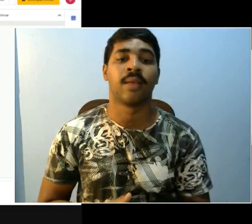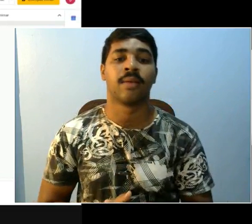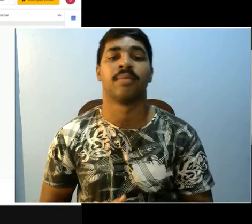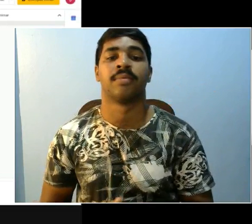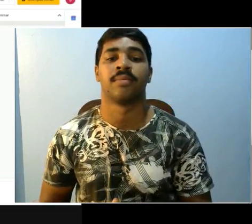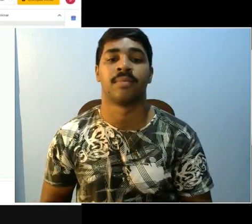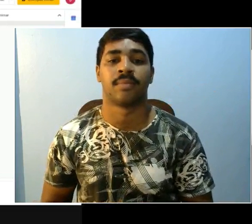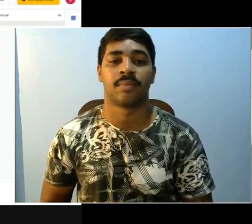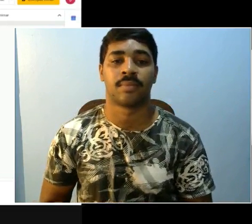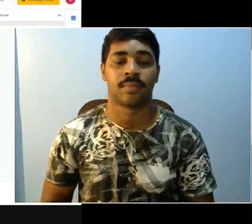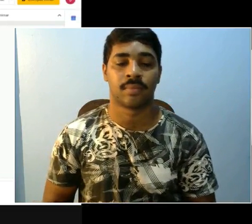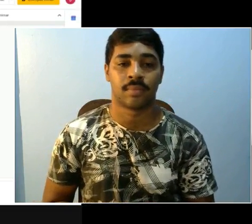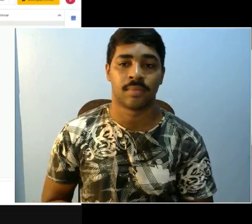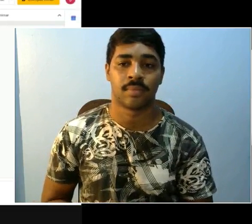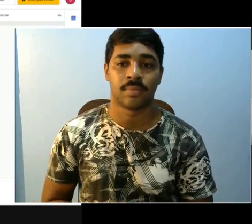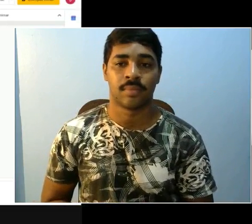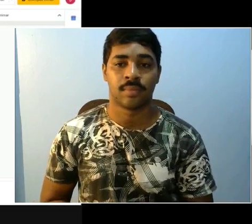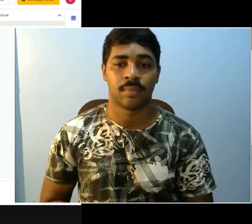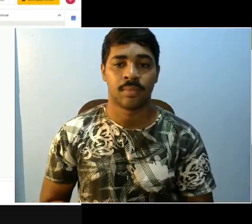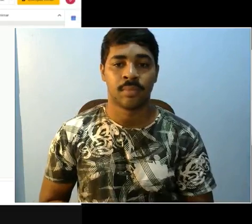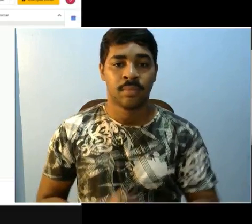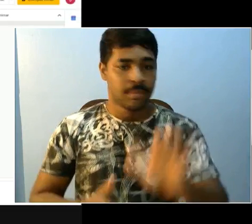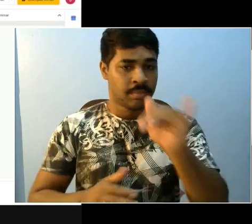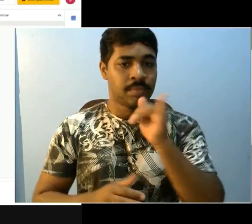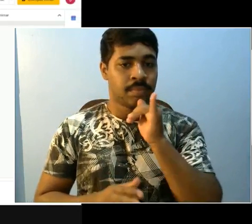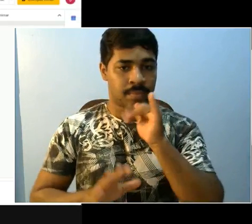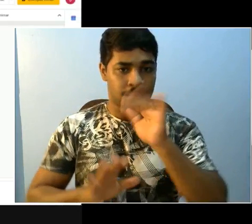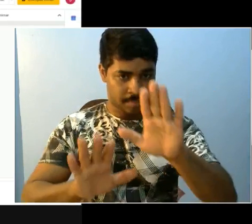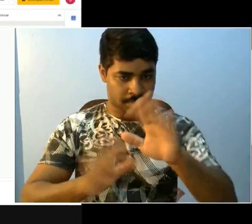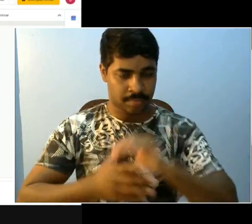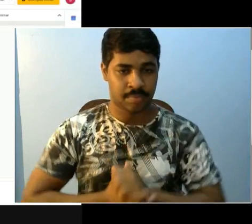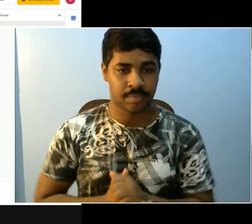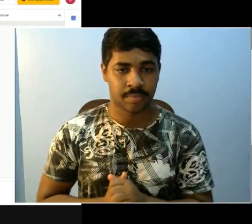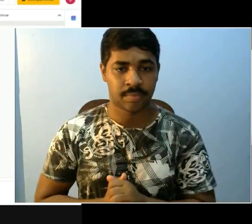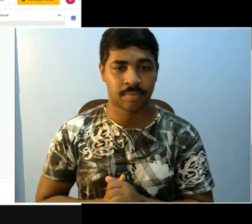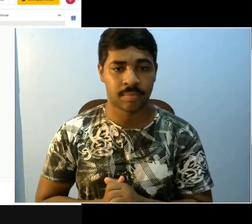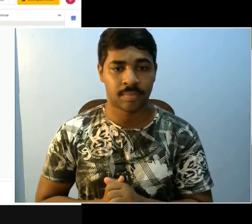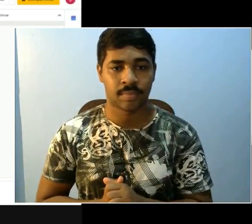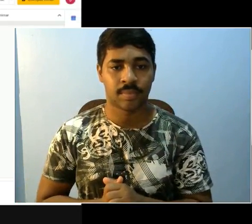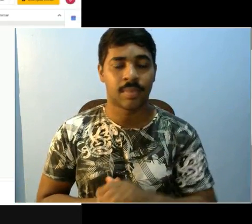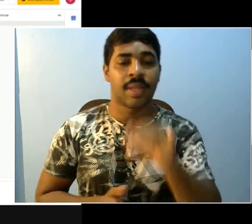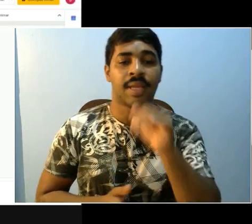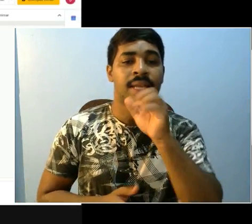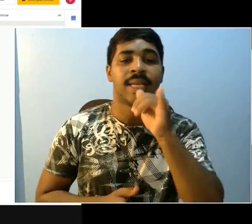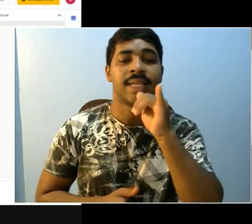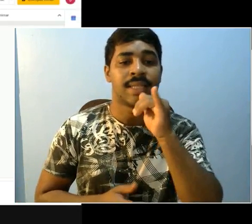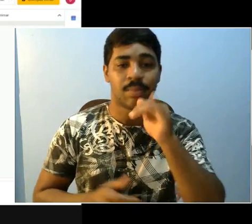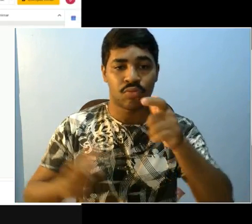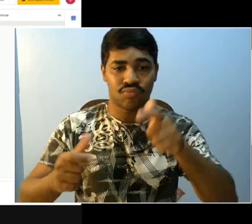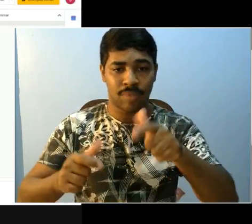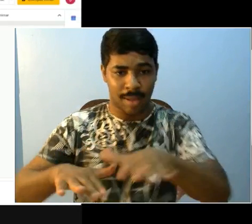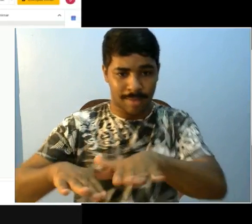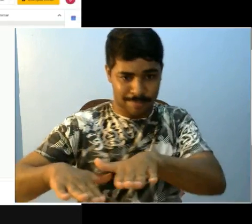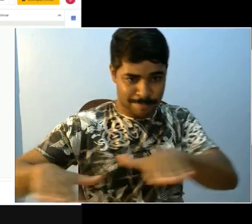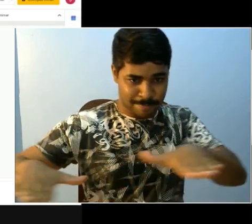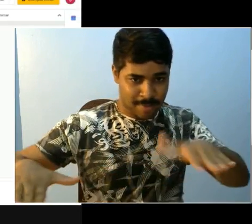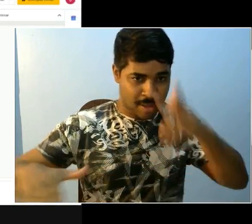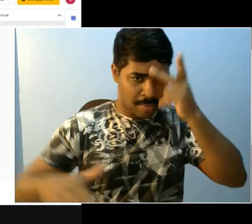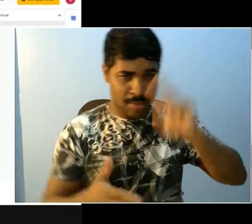bem... vou dar um exemplo básico aí. Onde a pessoa, se cair, né, se